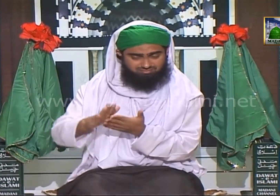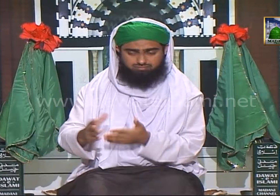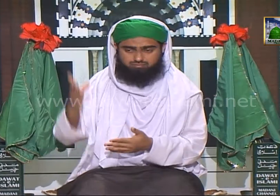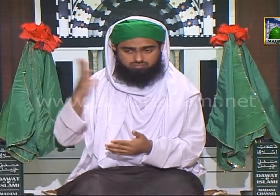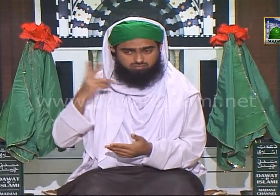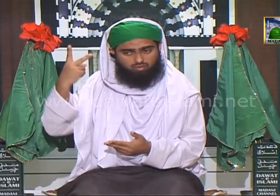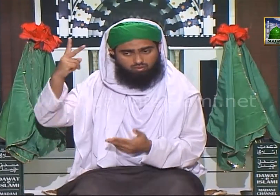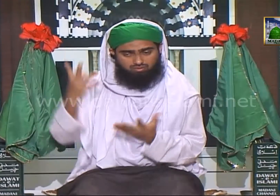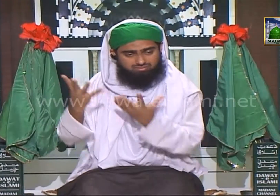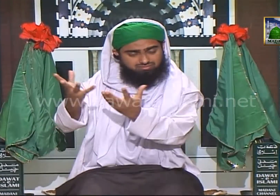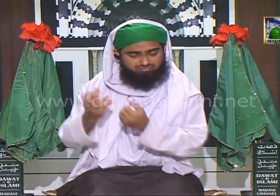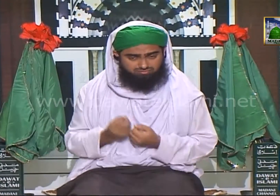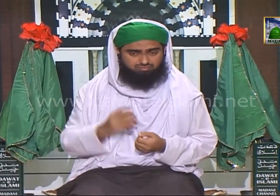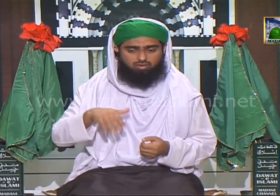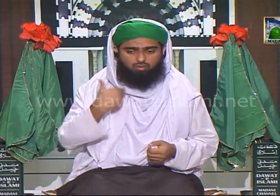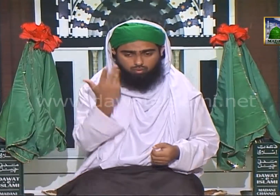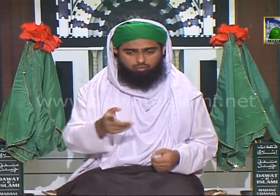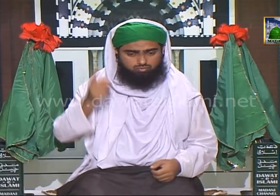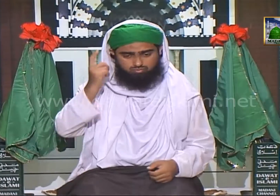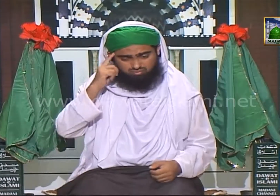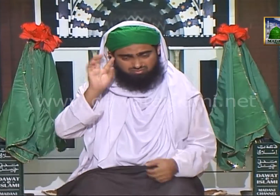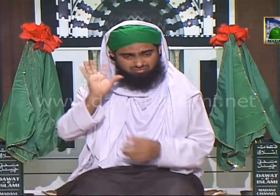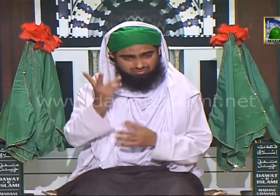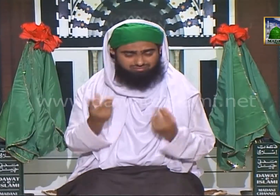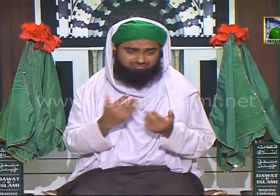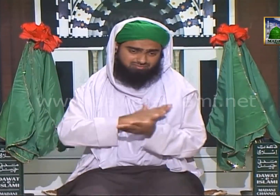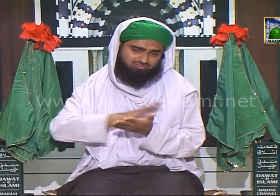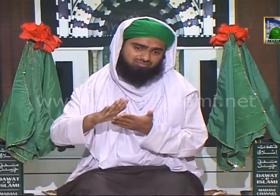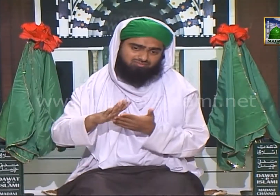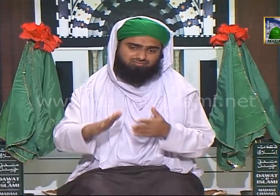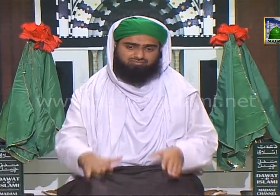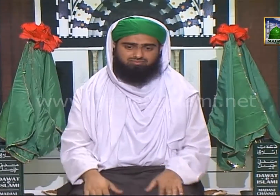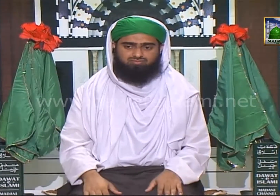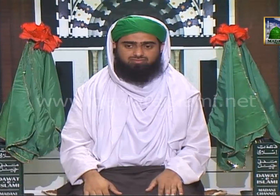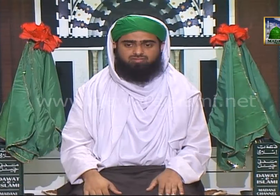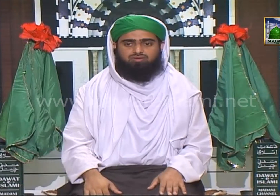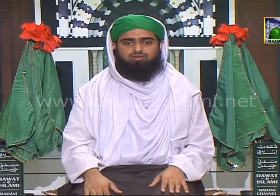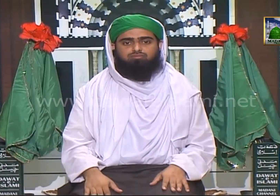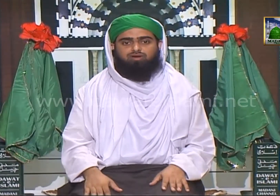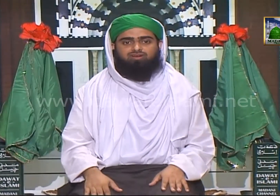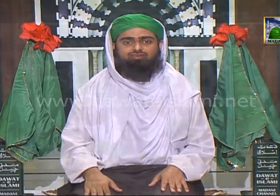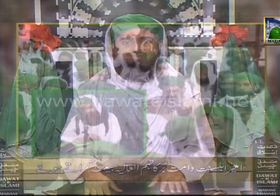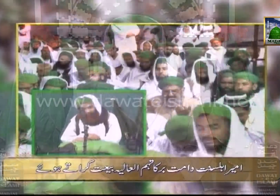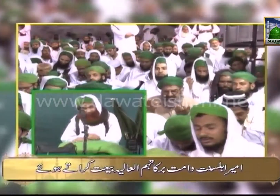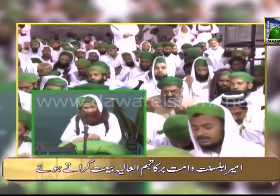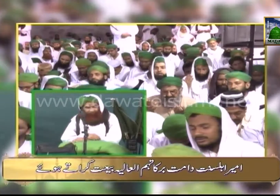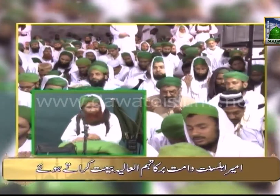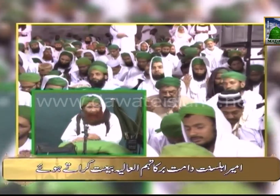اور دنیاوی مال کی بے جا لالچ ہمارے ذہن و دماغ سے اللہ کرے نکل جائے۔ تیرا کرم